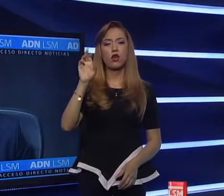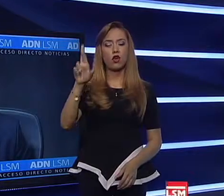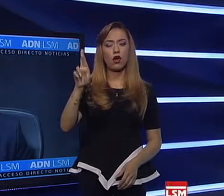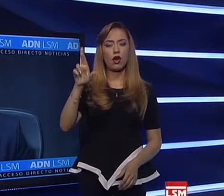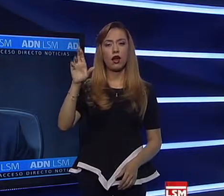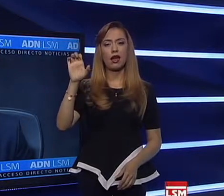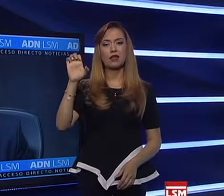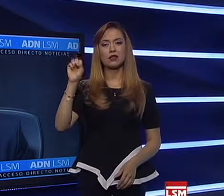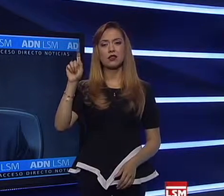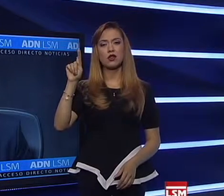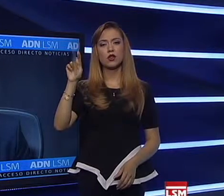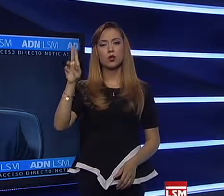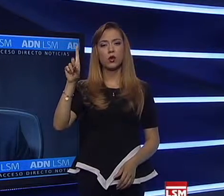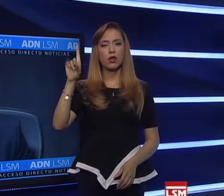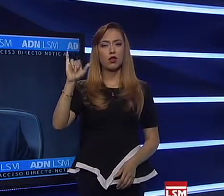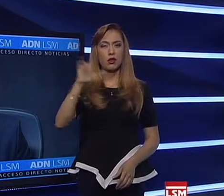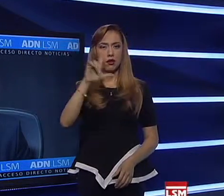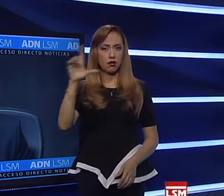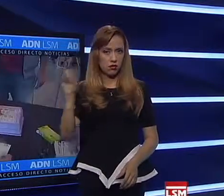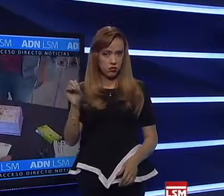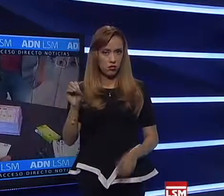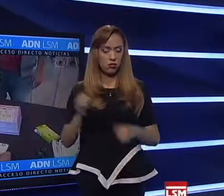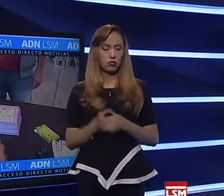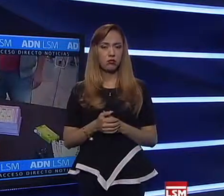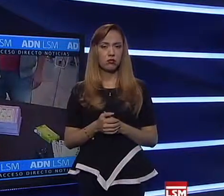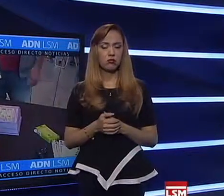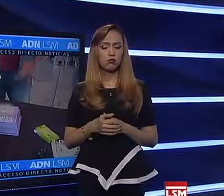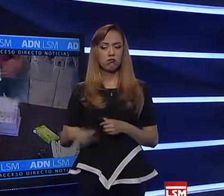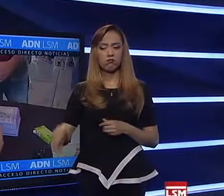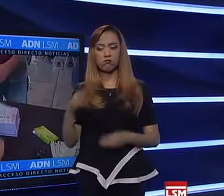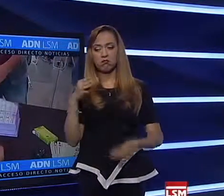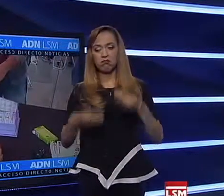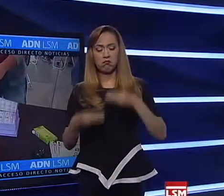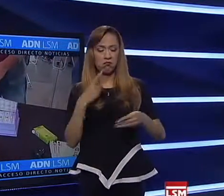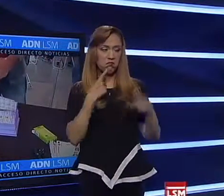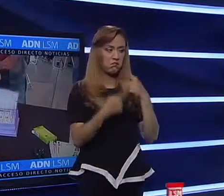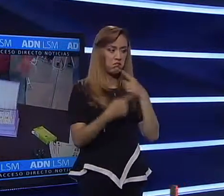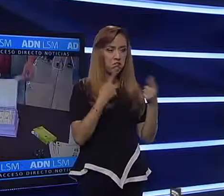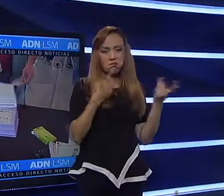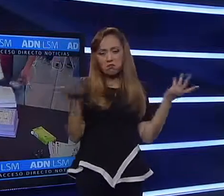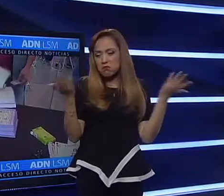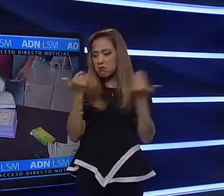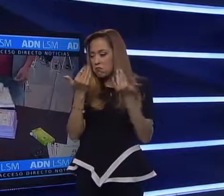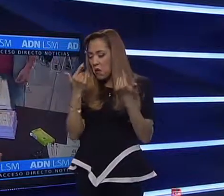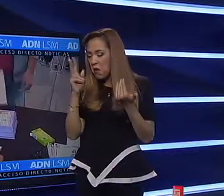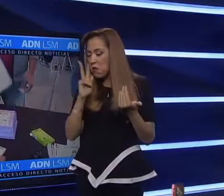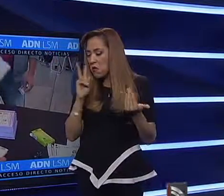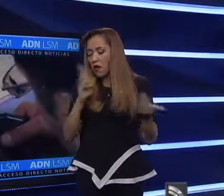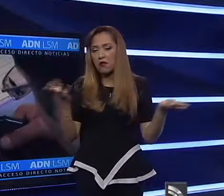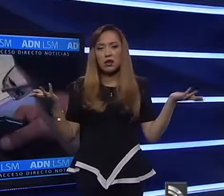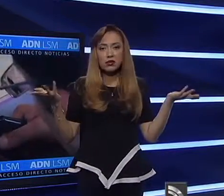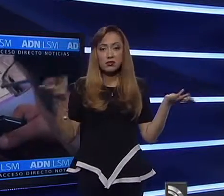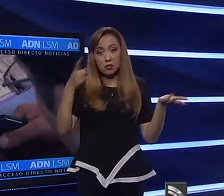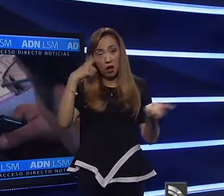Flores. De acuerdo con los magistrados, no se acreditó la falta electoral para decretar la nulidad de la